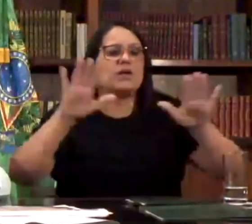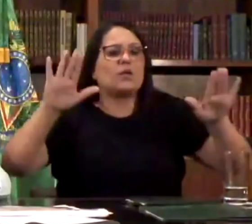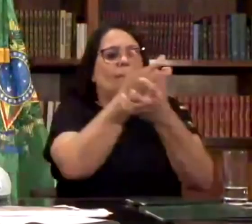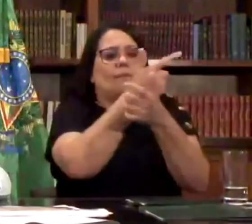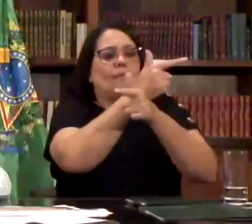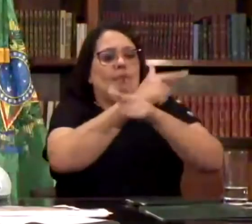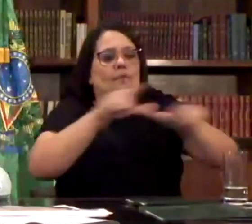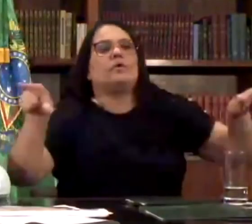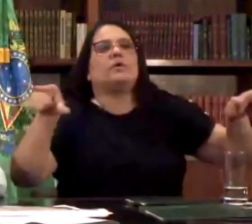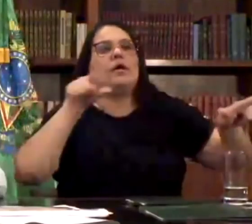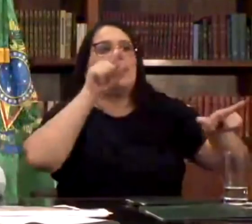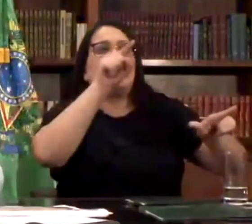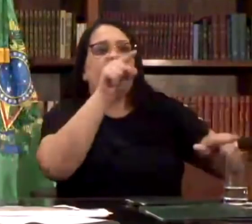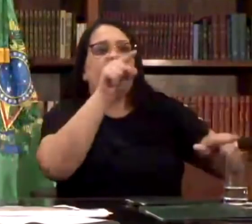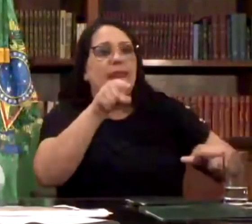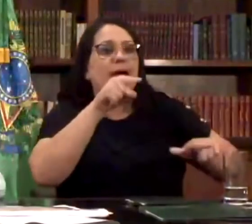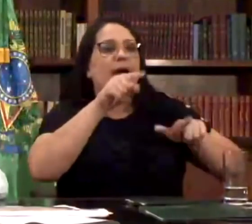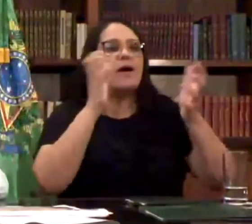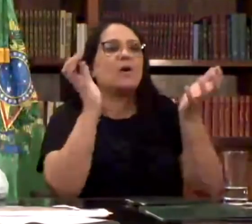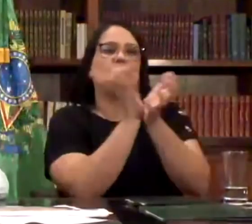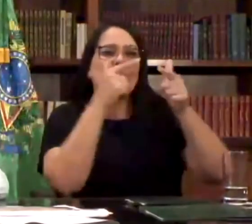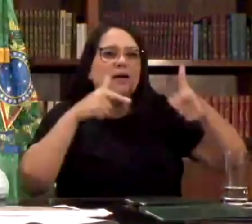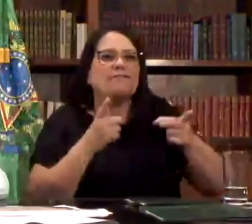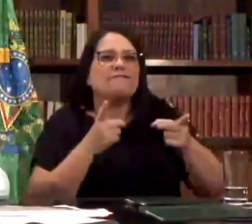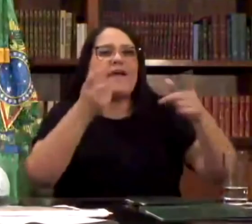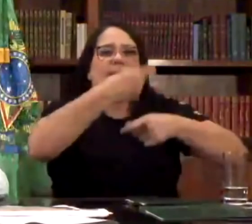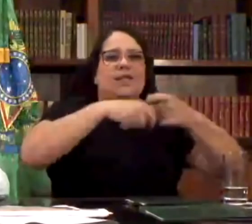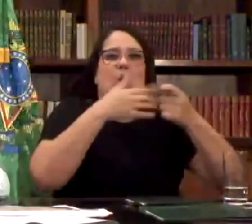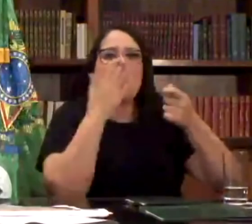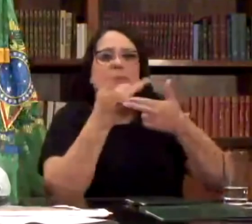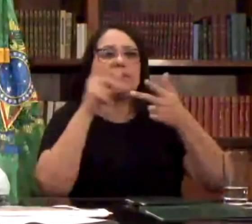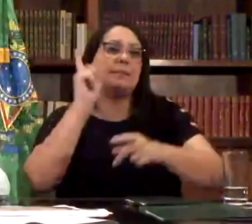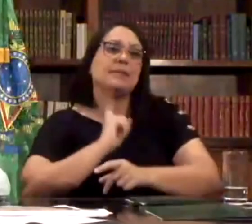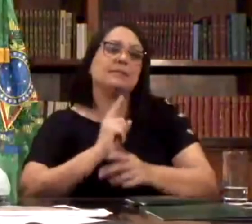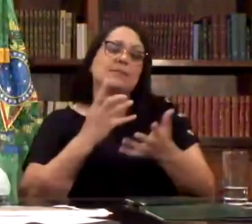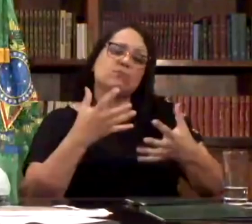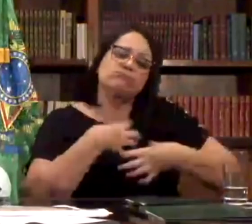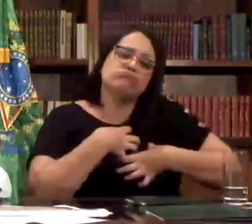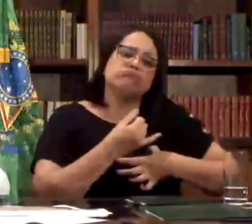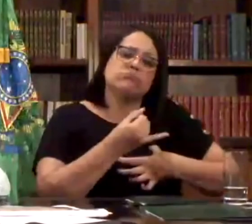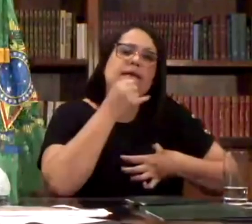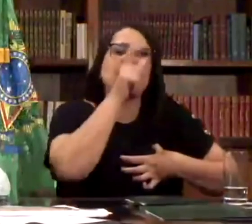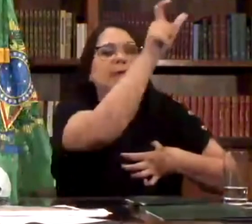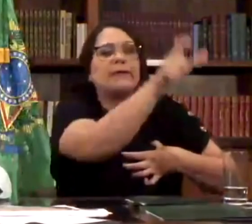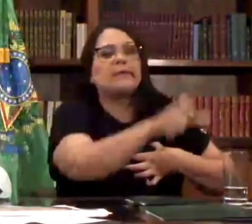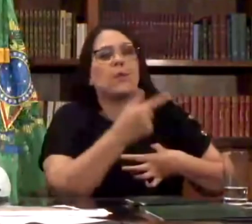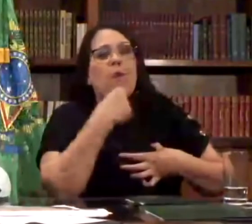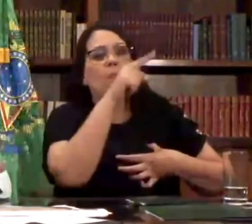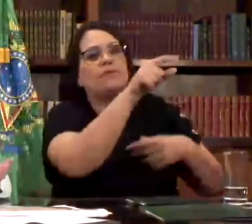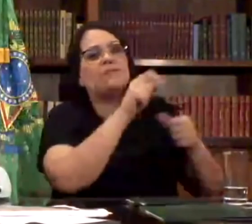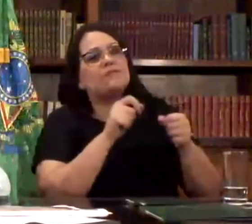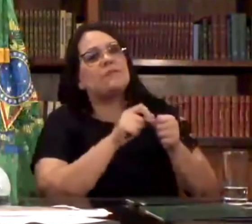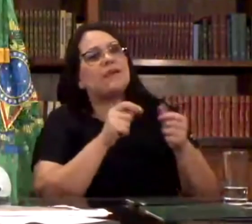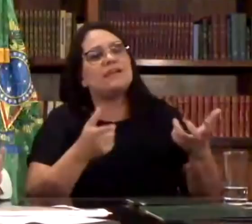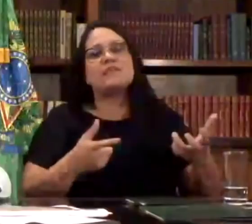desabastecimento e o Ceasa de Minas Gerais, no caso de Contagem, está funcionando. Agora, lamento, porque aquela pessoa que fez aquele vídeo, né?